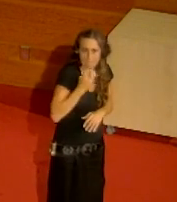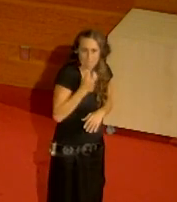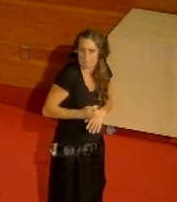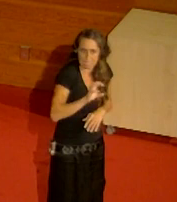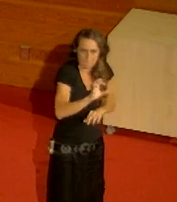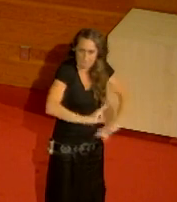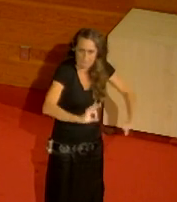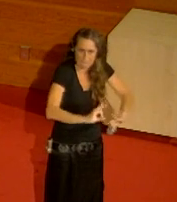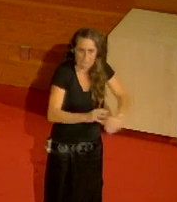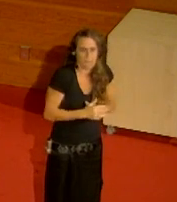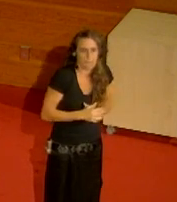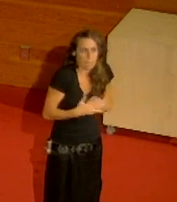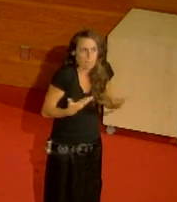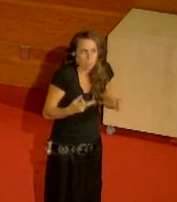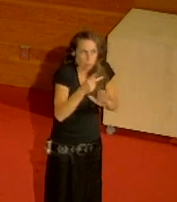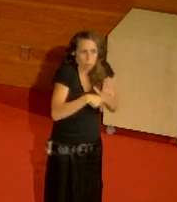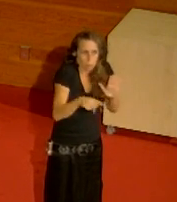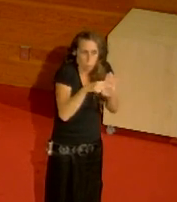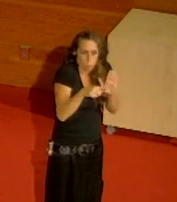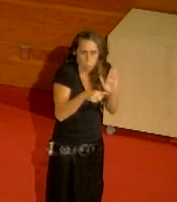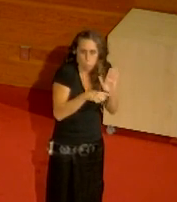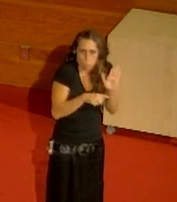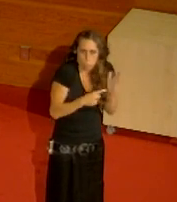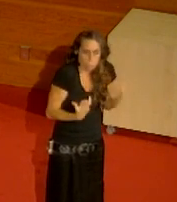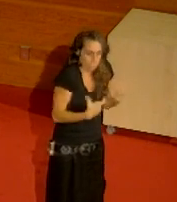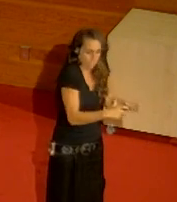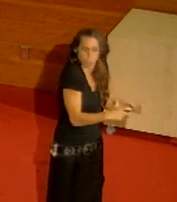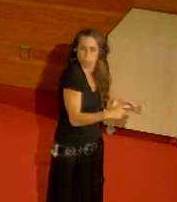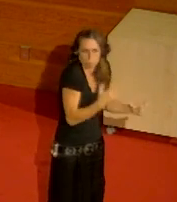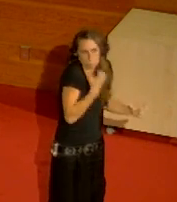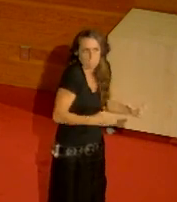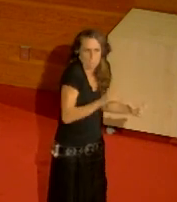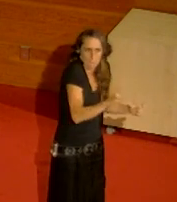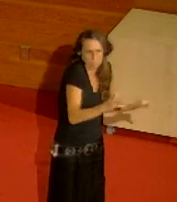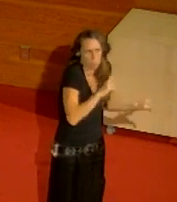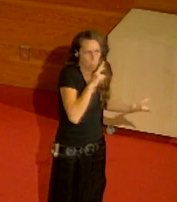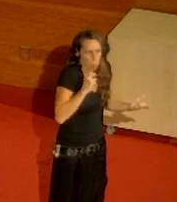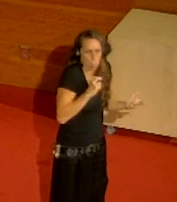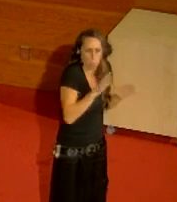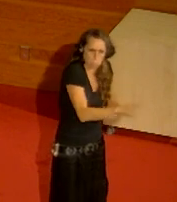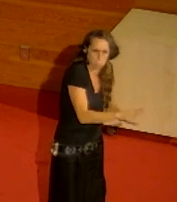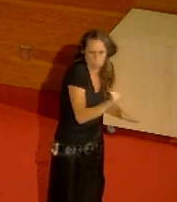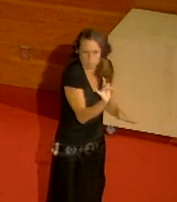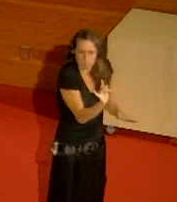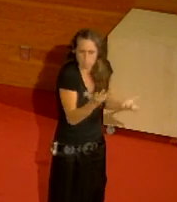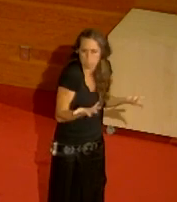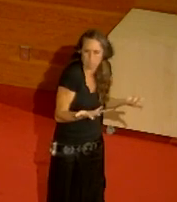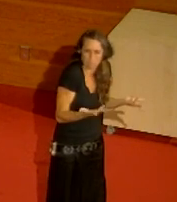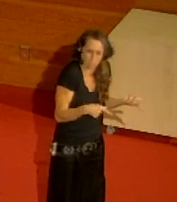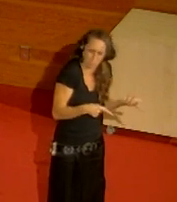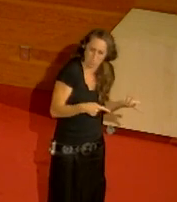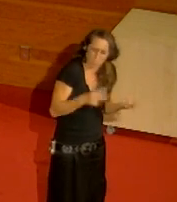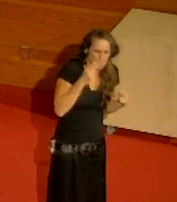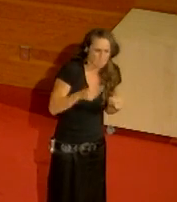aspectos hay cada vez hay también un sector en Israel que aunque sean judíos pues consideran que es un peso